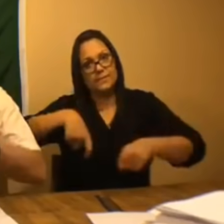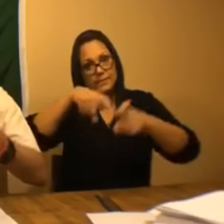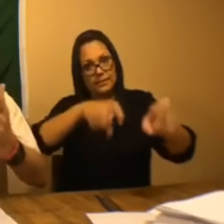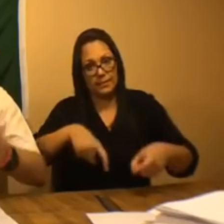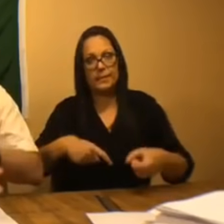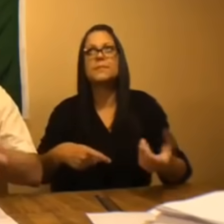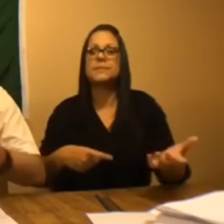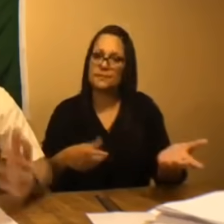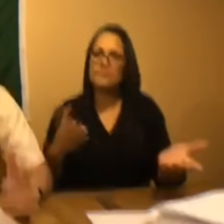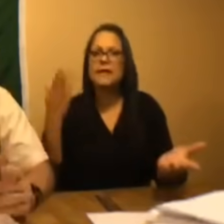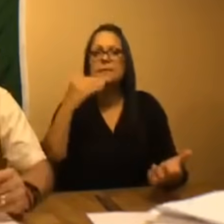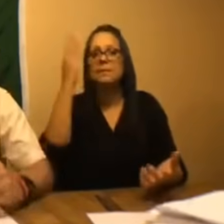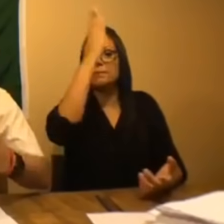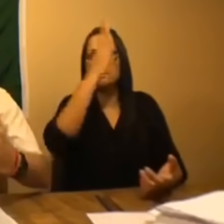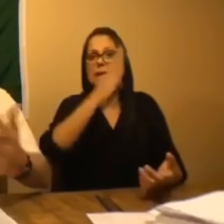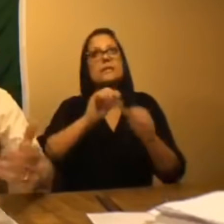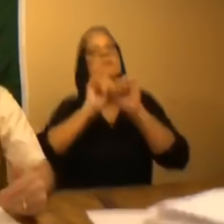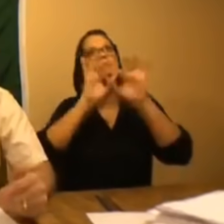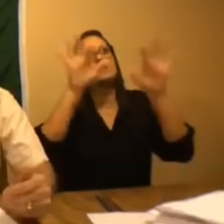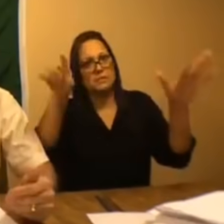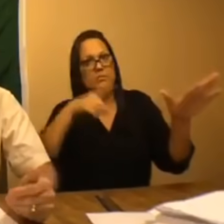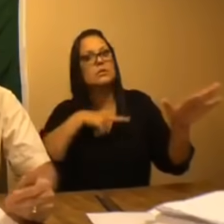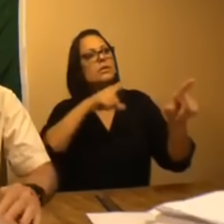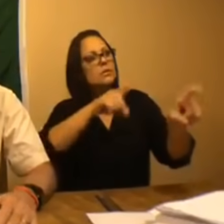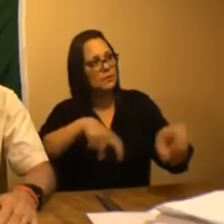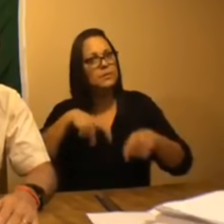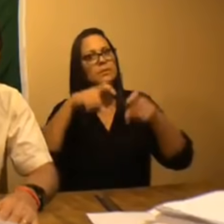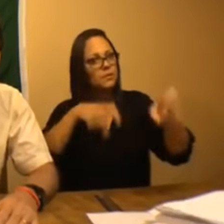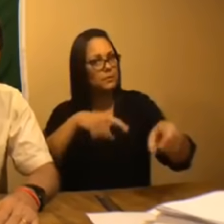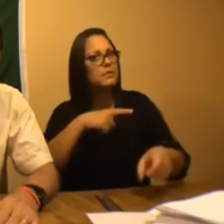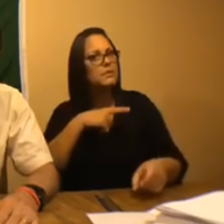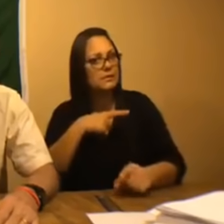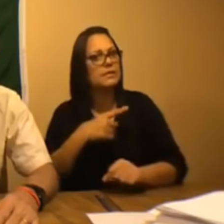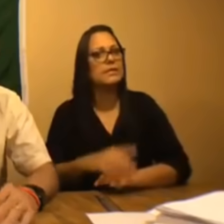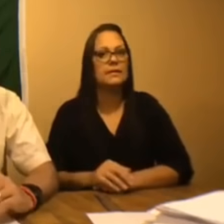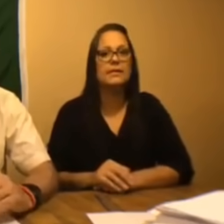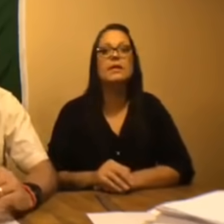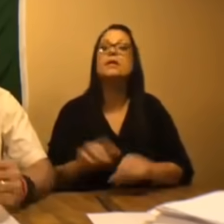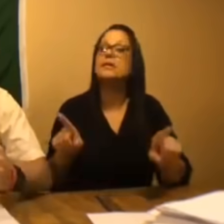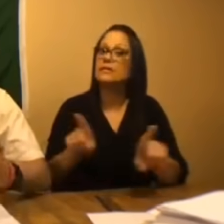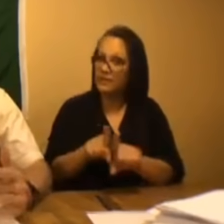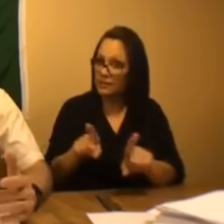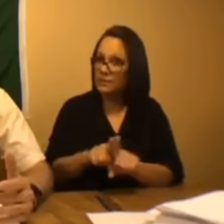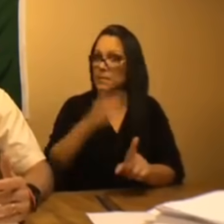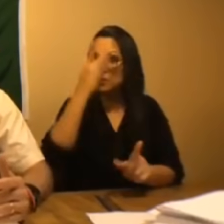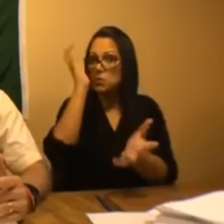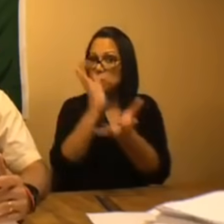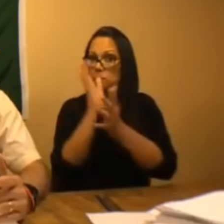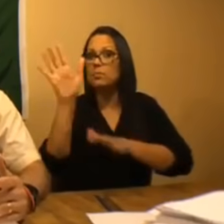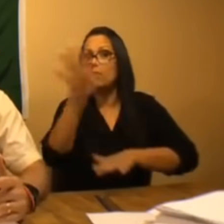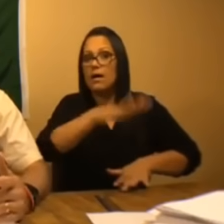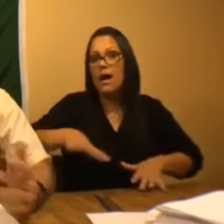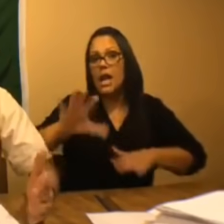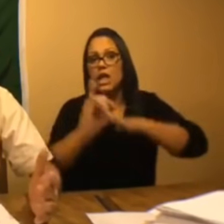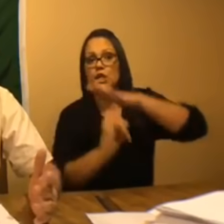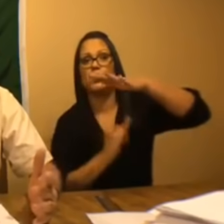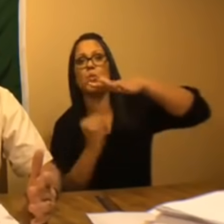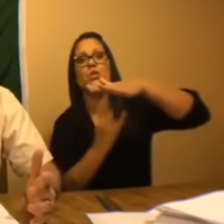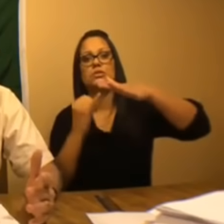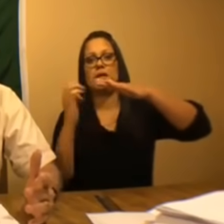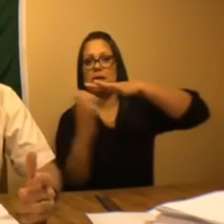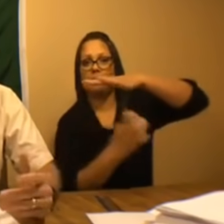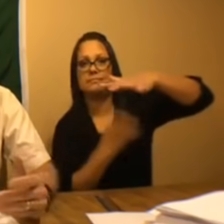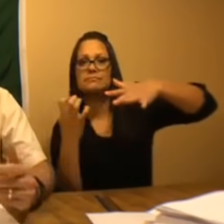os agricultores, né, estão no Brasil todo, outros representantes. Recebemos a visita de homens da indústria do